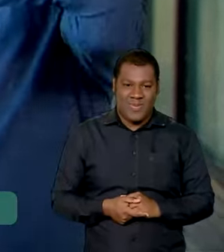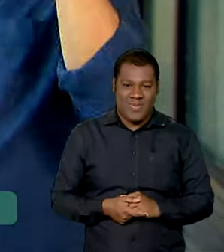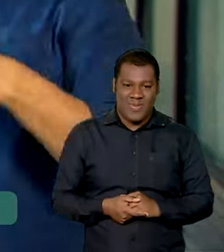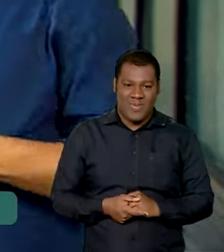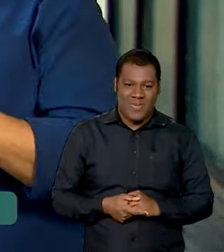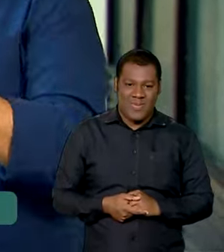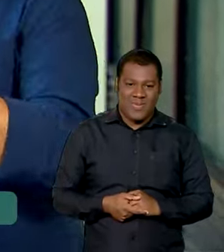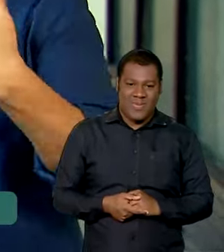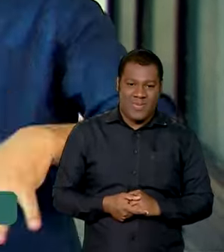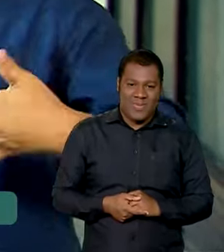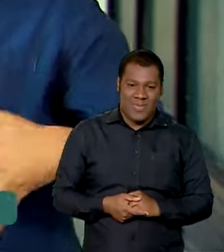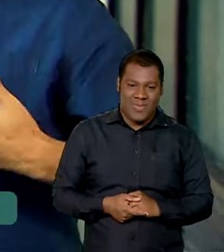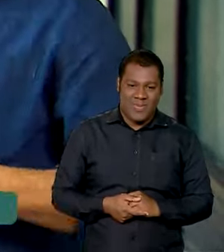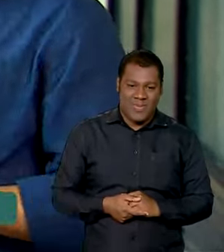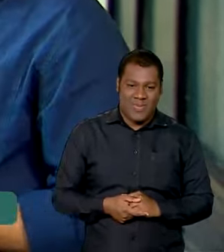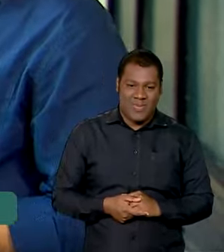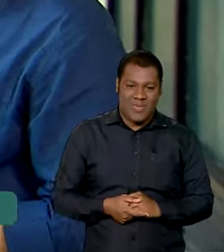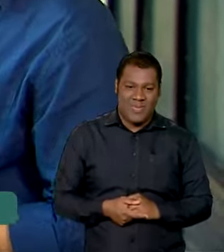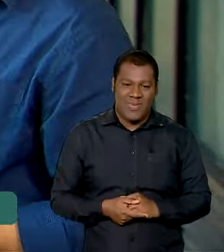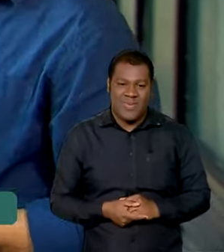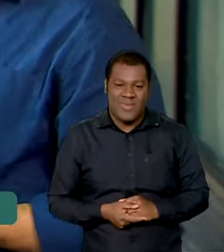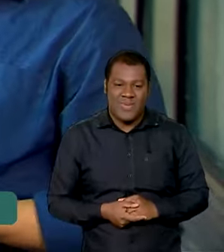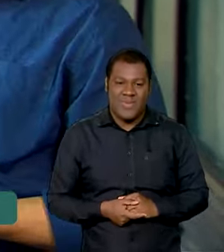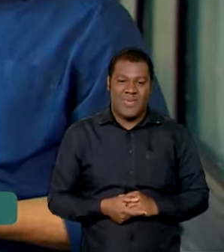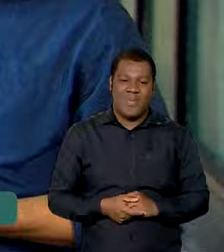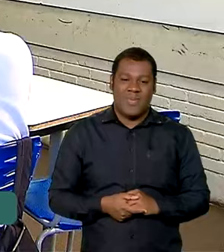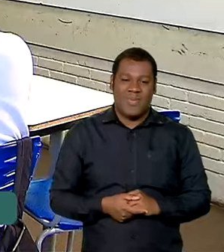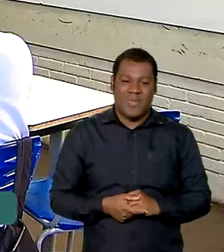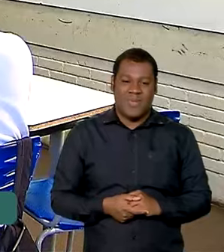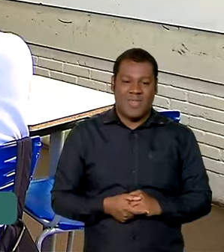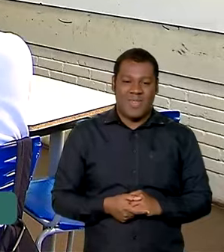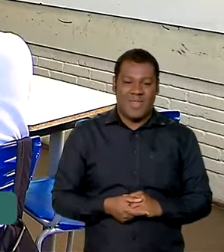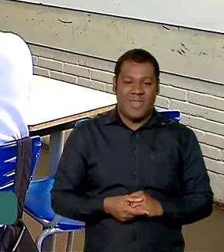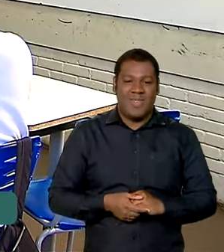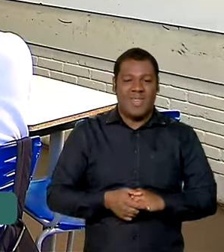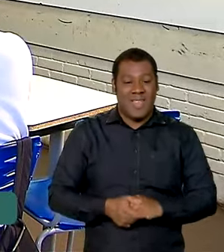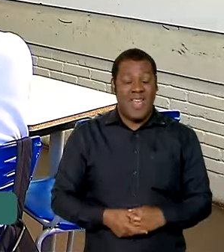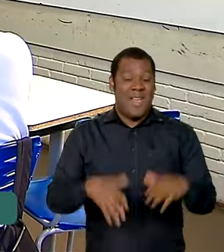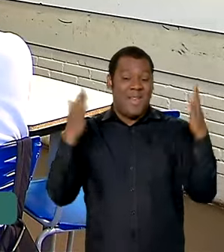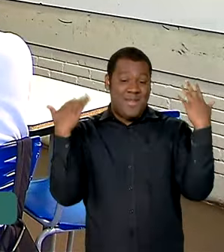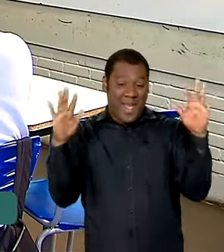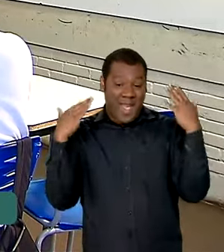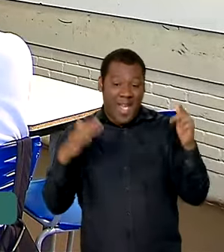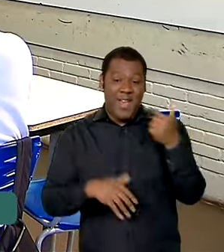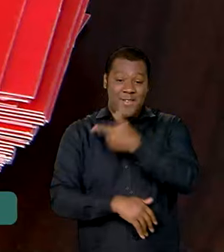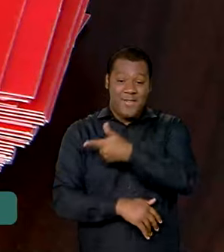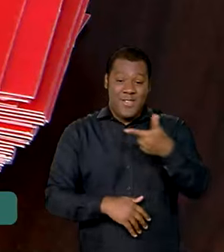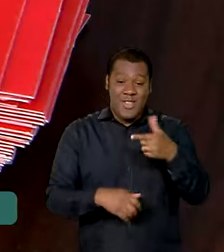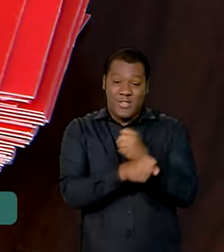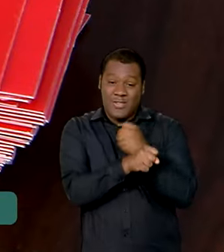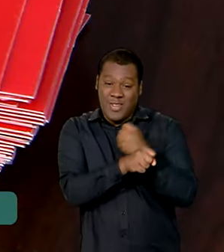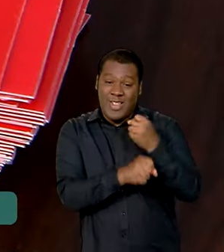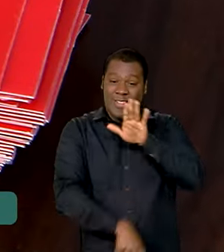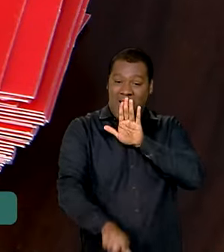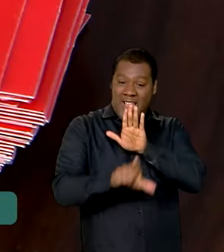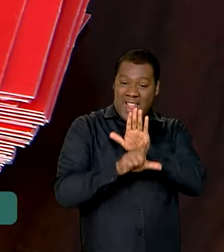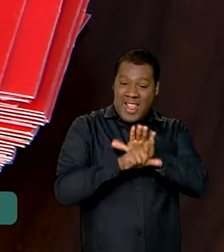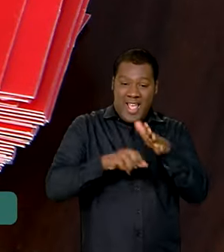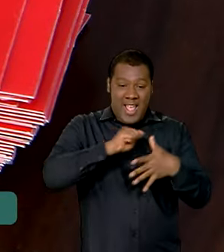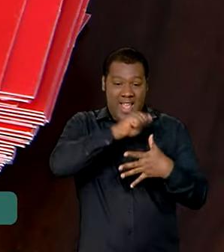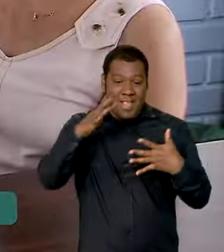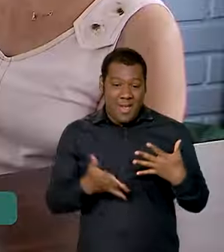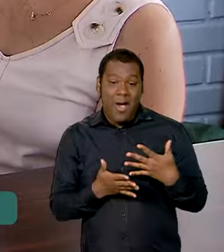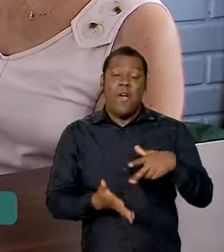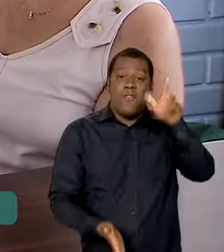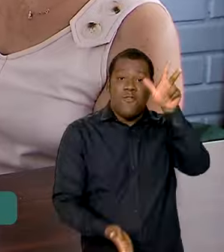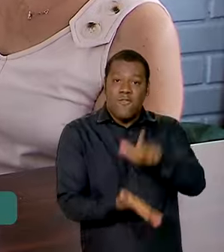valoroso. Então, parabenizo os 22 anos da lei de Libras. Para comemorar os 22 anos da lei que reconheceu a